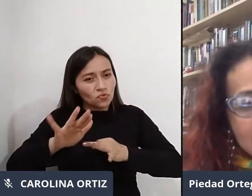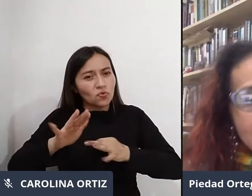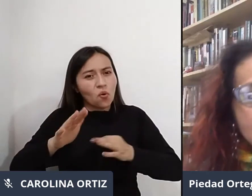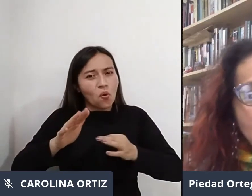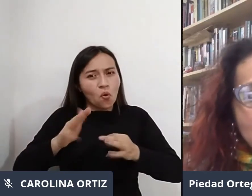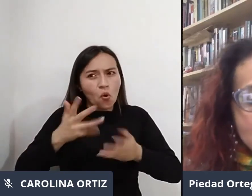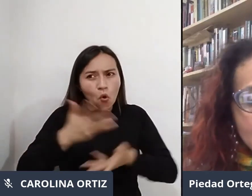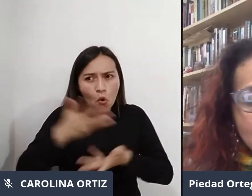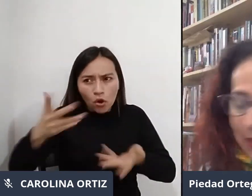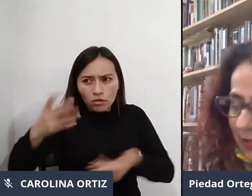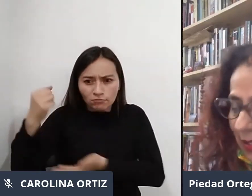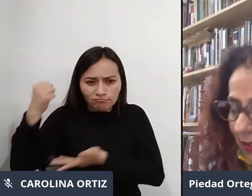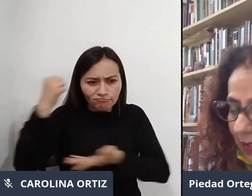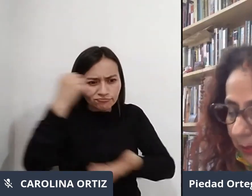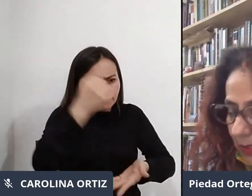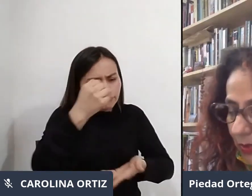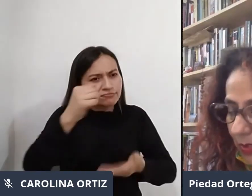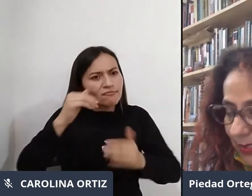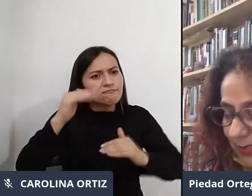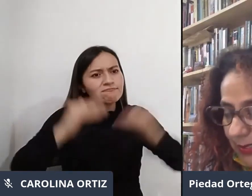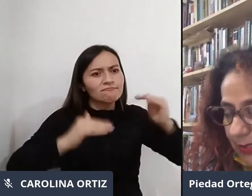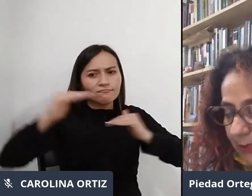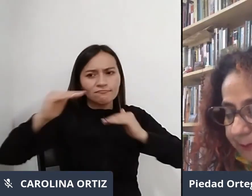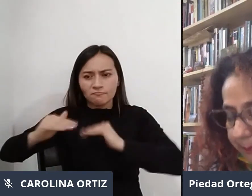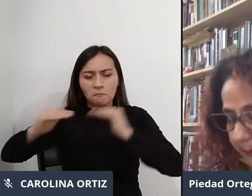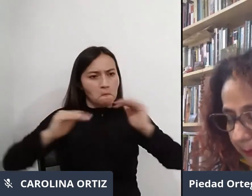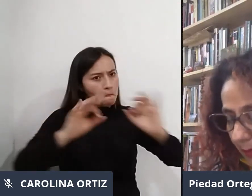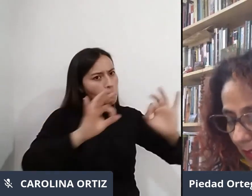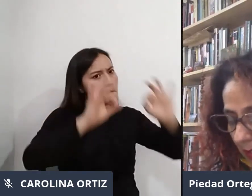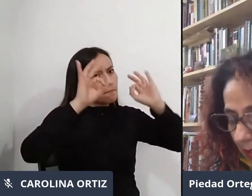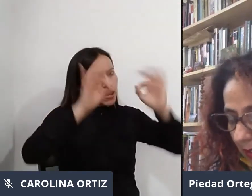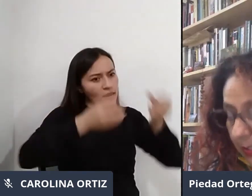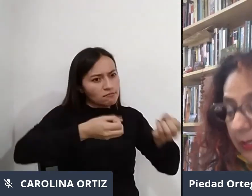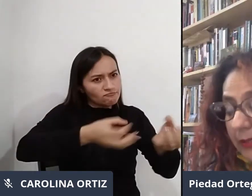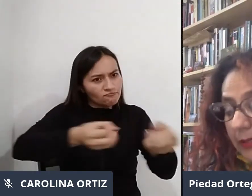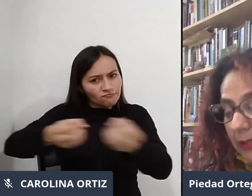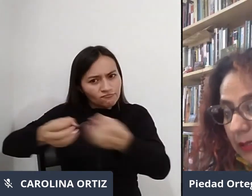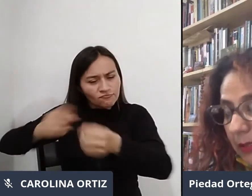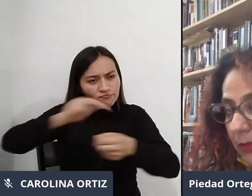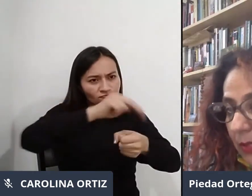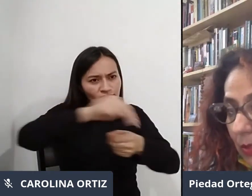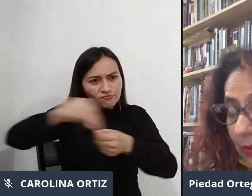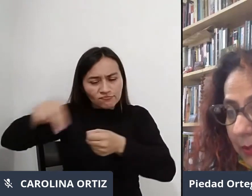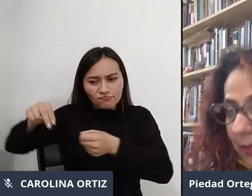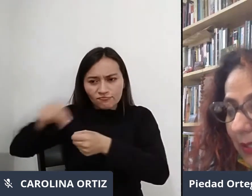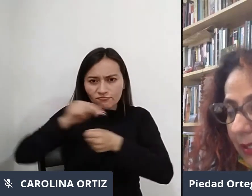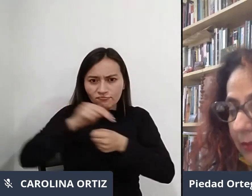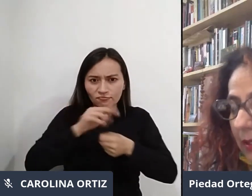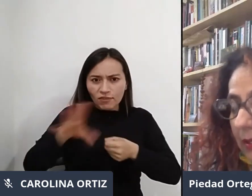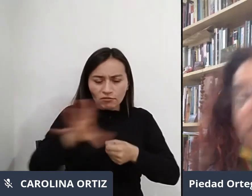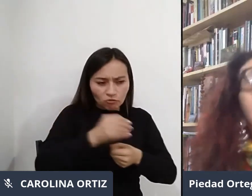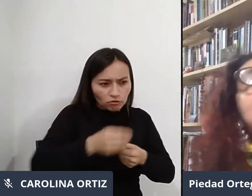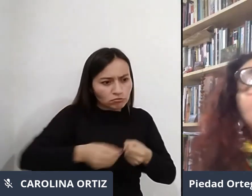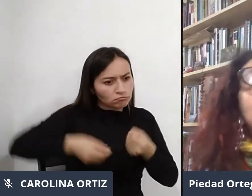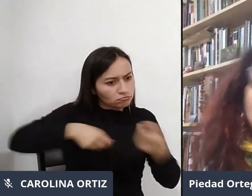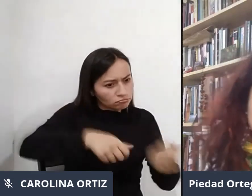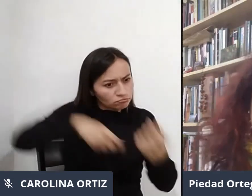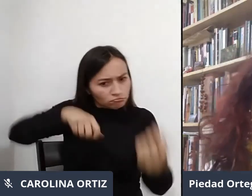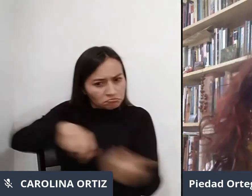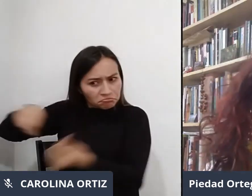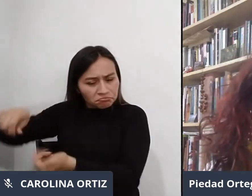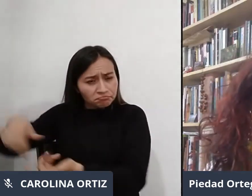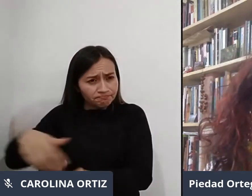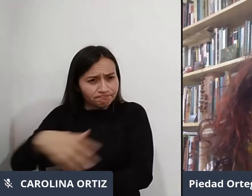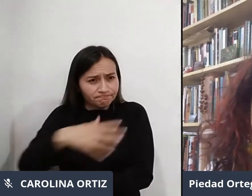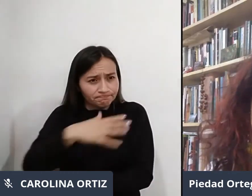llegar a las poblaciones que más lo necesitan. Y una última alerta a propósito